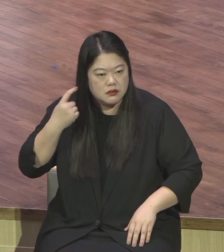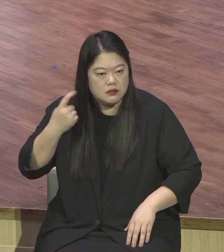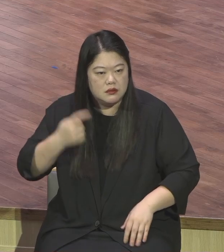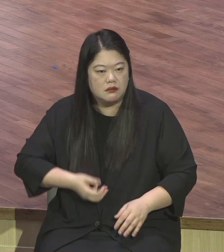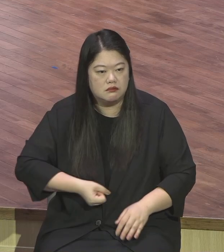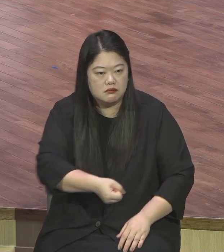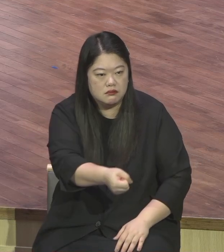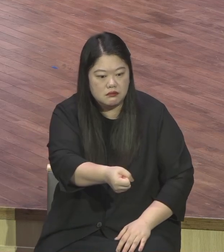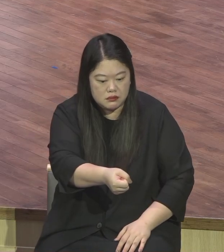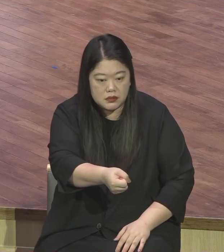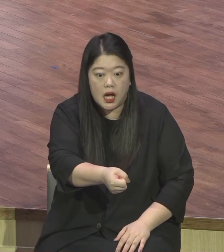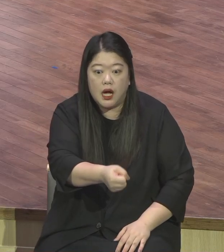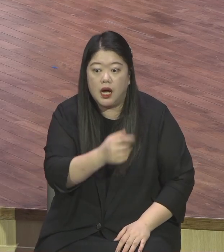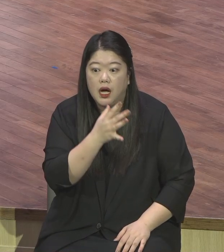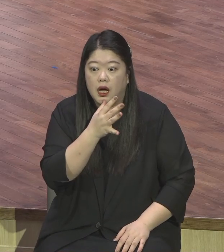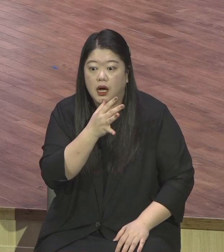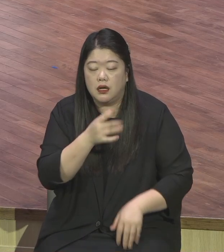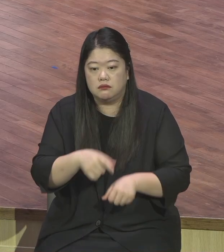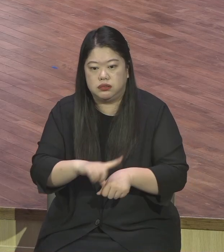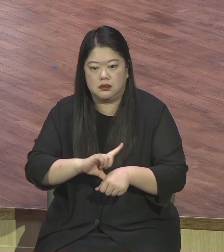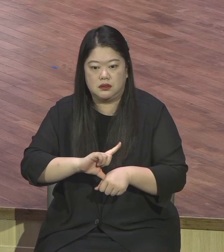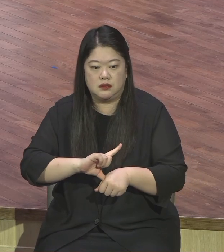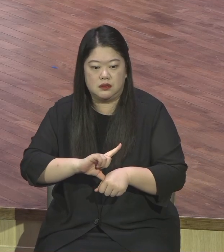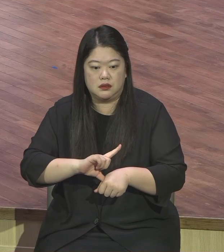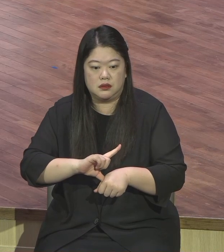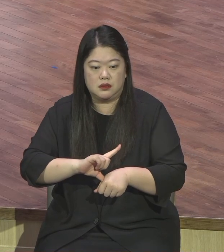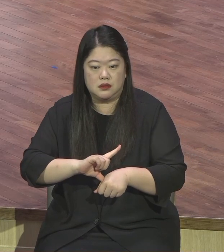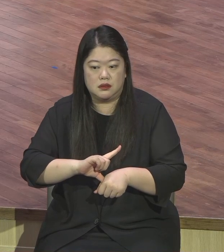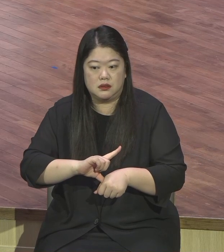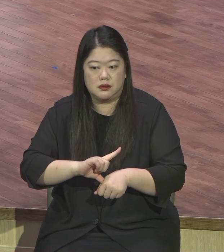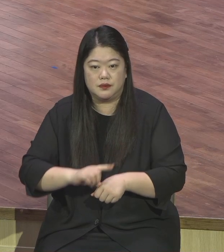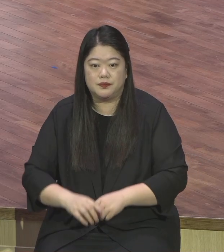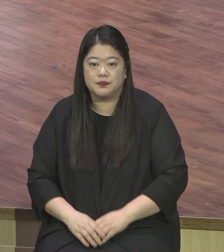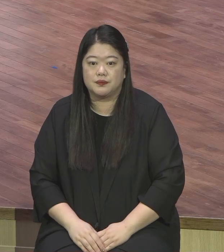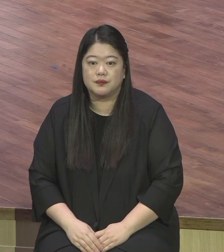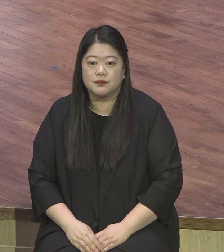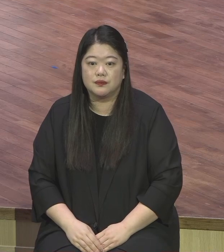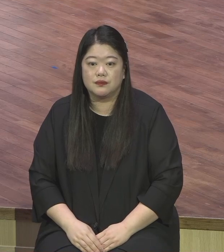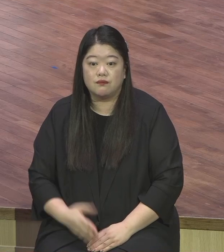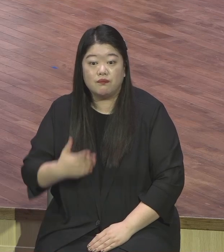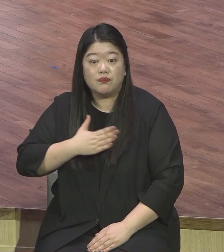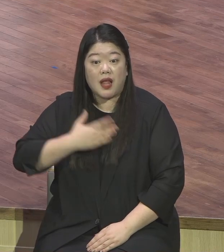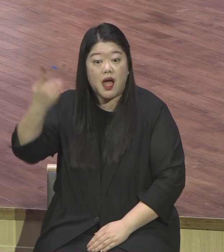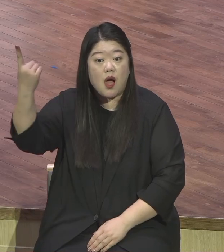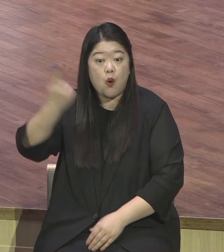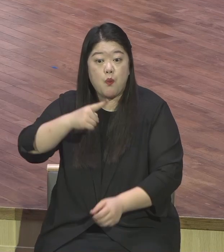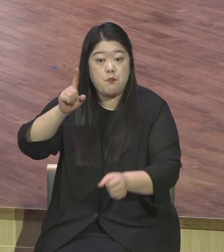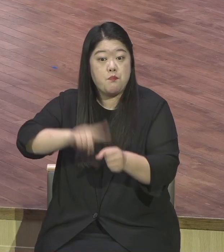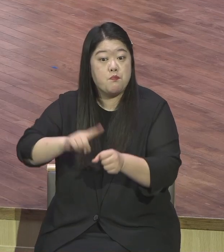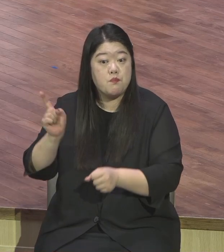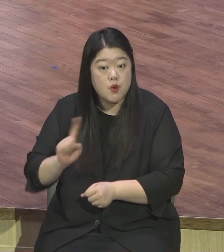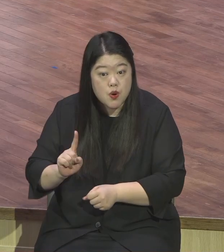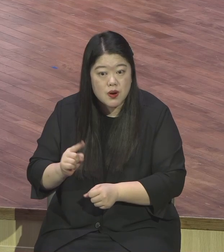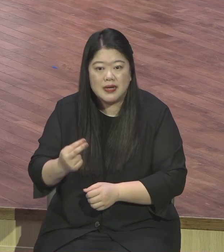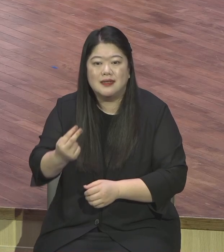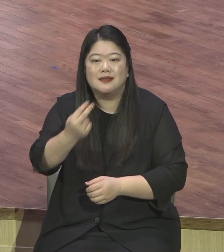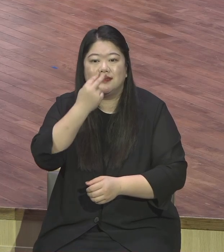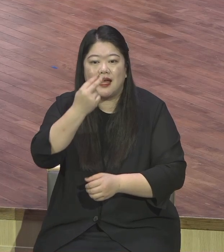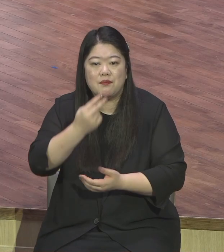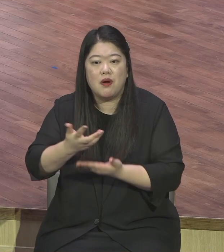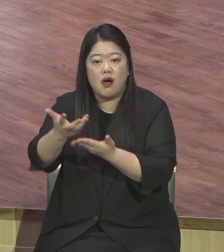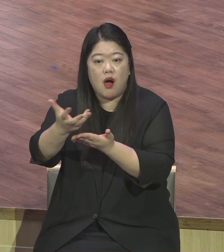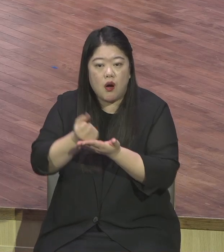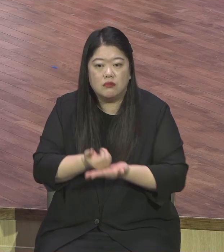그래서 우리를 부르신 것입니다. 내가 온 것은 양으로 생명을 얻게 하고 더 풍성히 얻게 하려